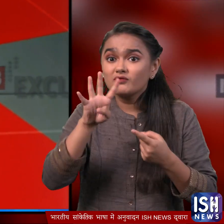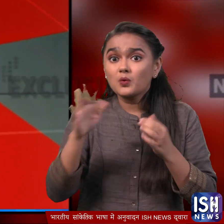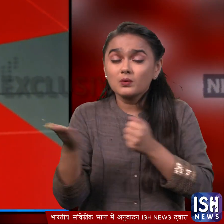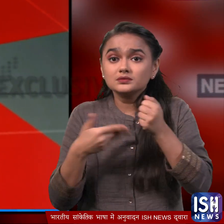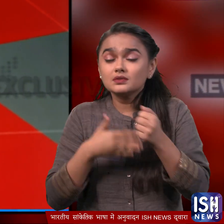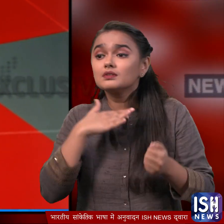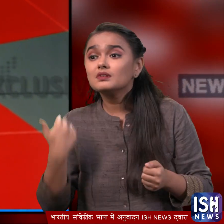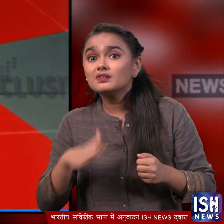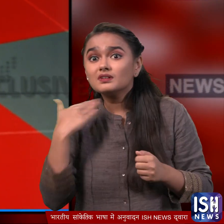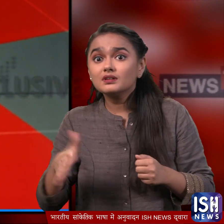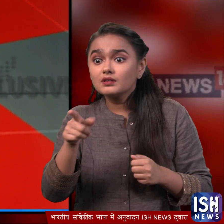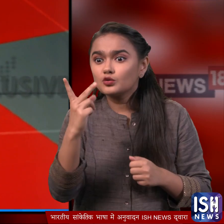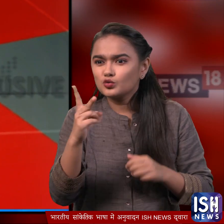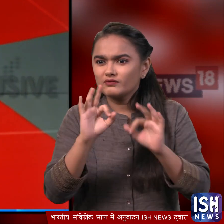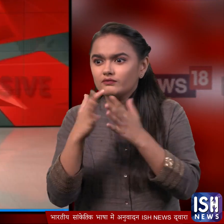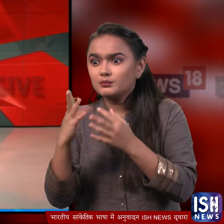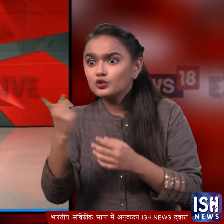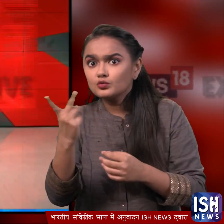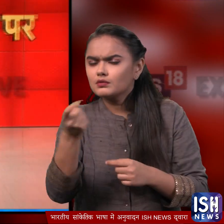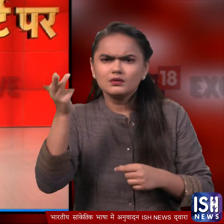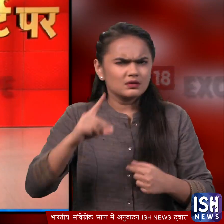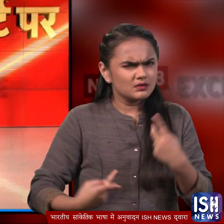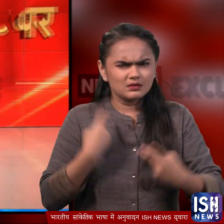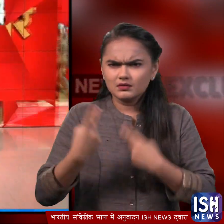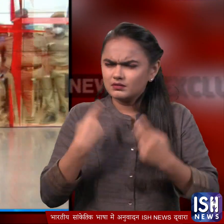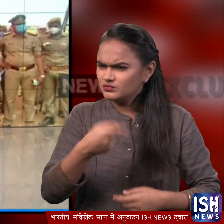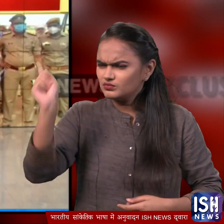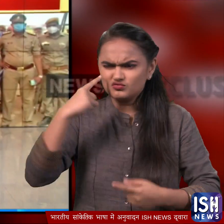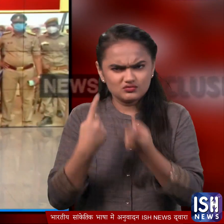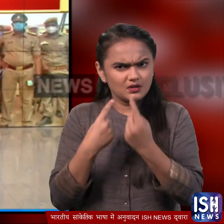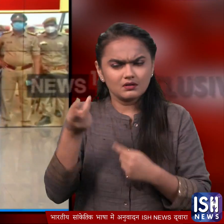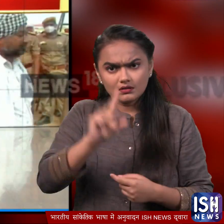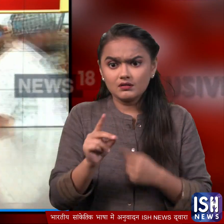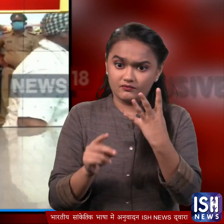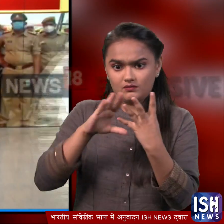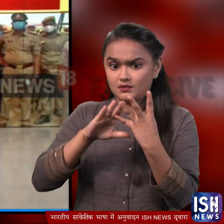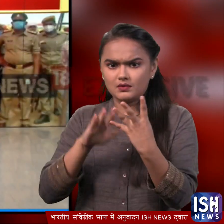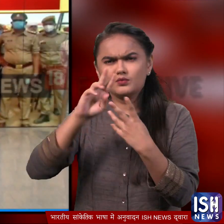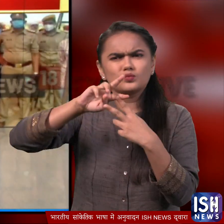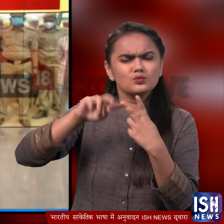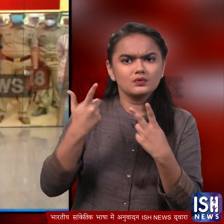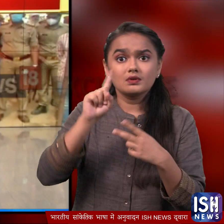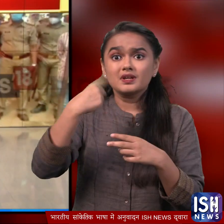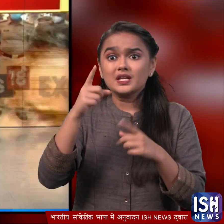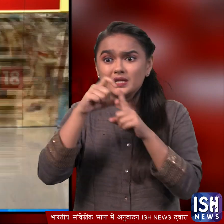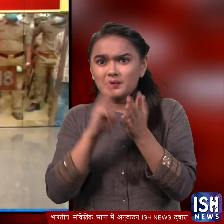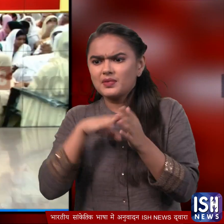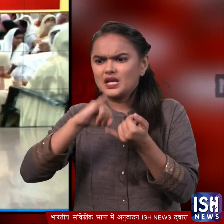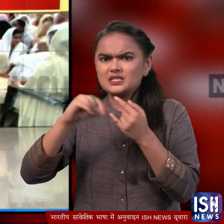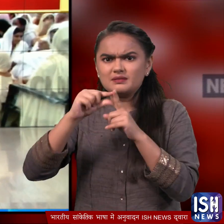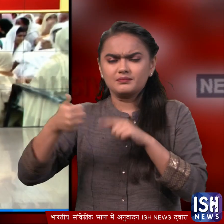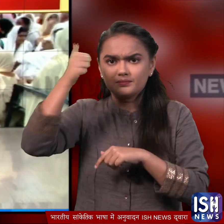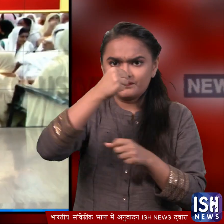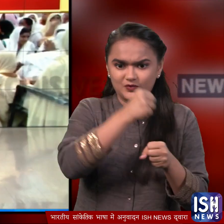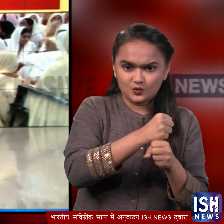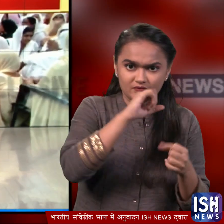गए 4 किसानों में 2 के परिवार वालों ने दोबारा पोस्टमार्टम कराने की मांग कर दी, जिसके बाद बहराइच के डीएम और एसपी मारे गए किसान